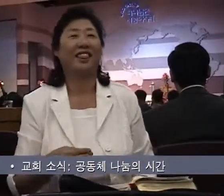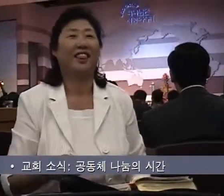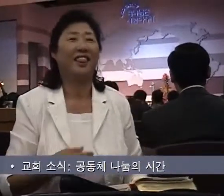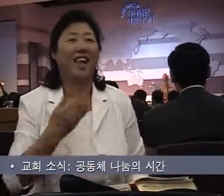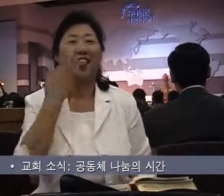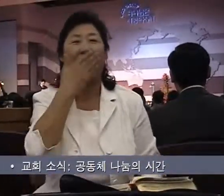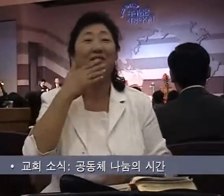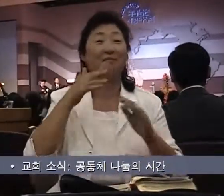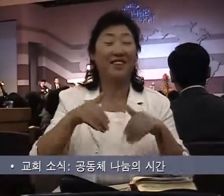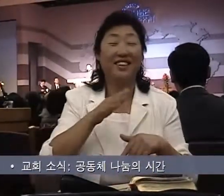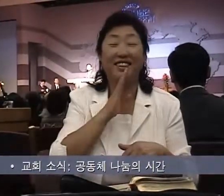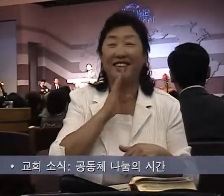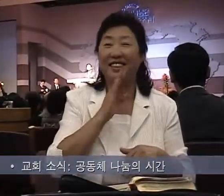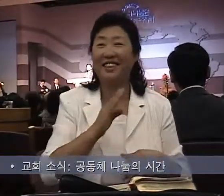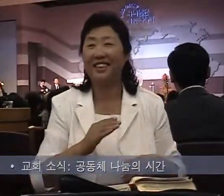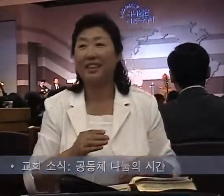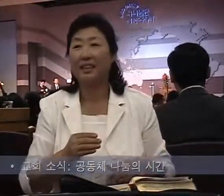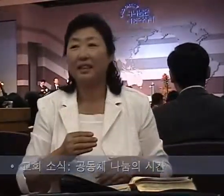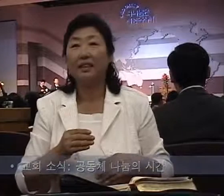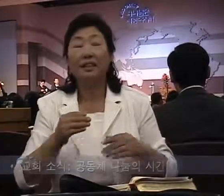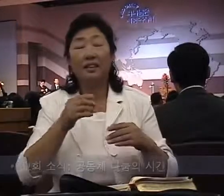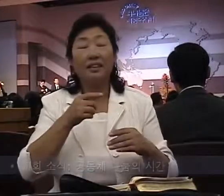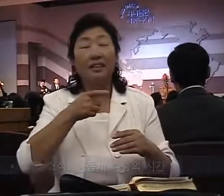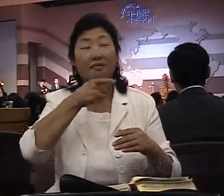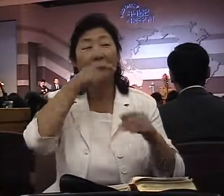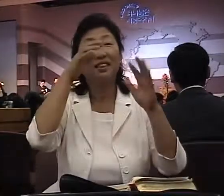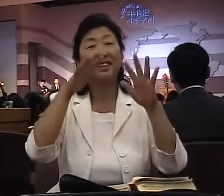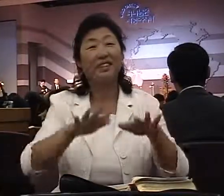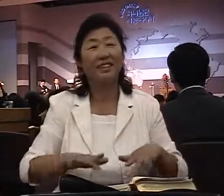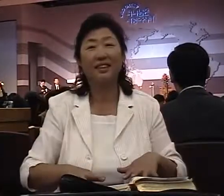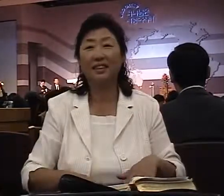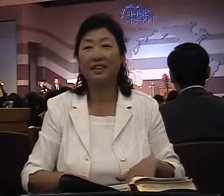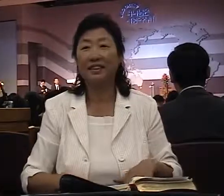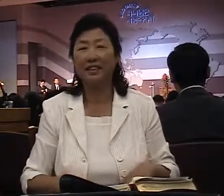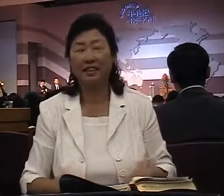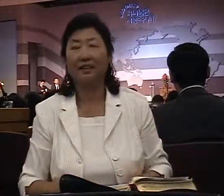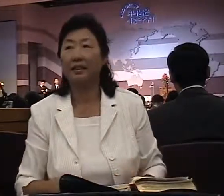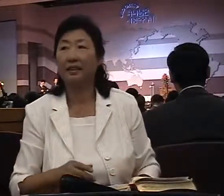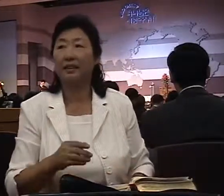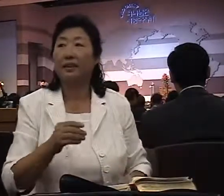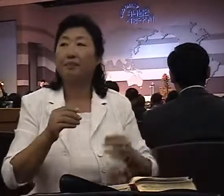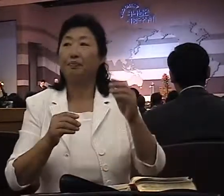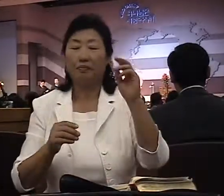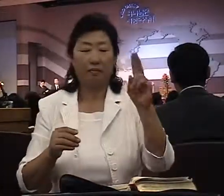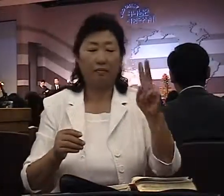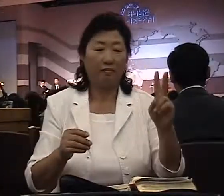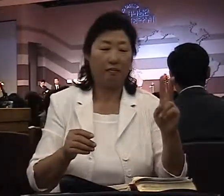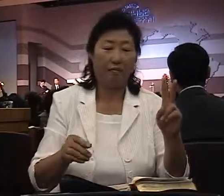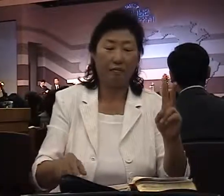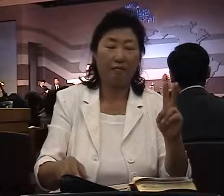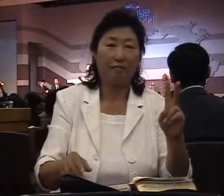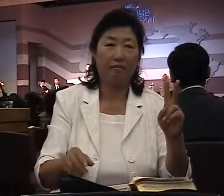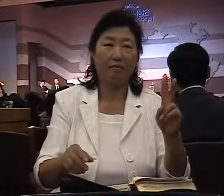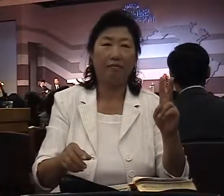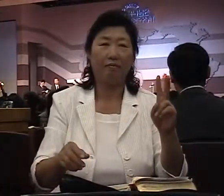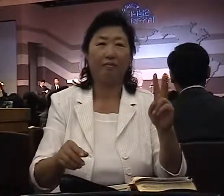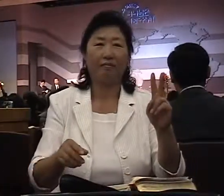오늘 저희 교회 아주 귀하신 분들이 방문해 주셨어요. 일전에 담임 목사님께서 설교하실 때 캐나다